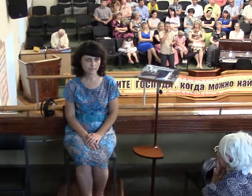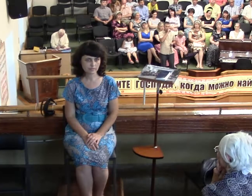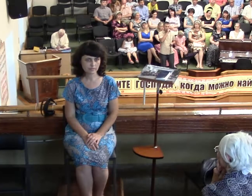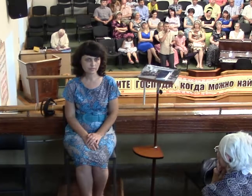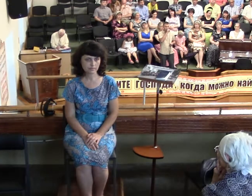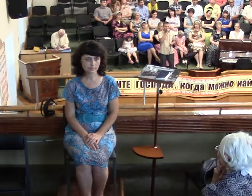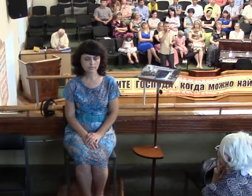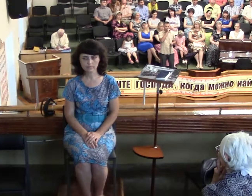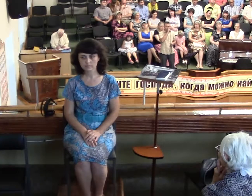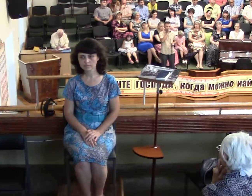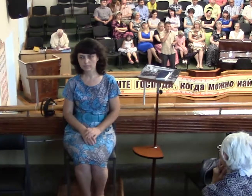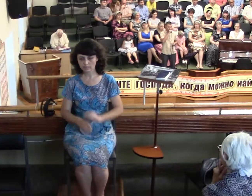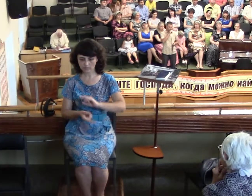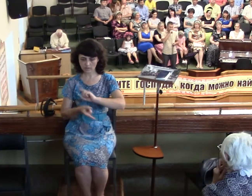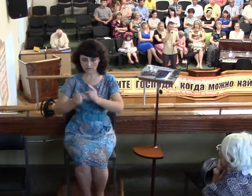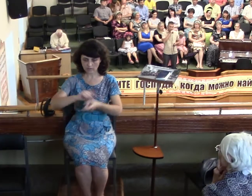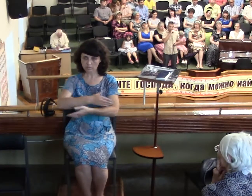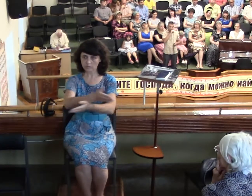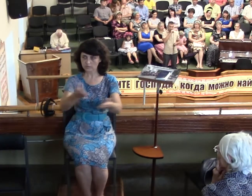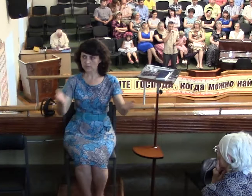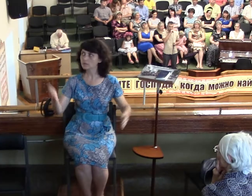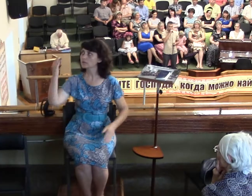За нас ты пролил